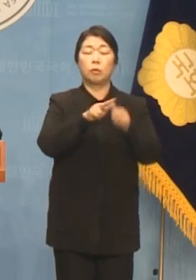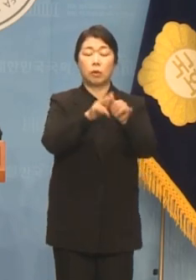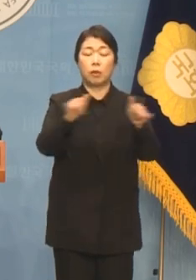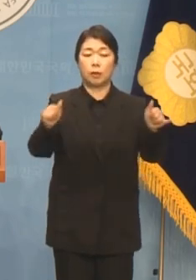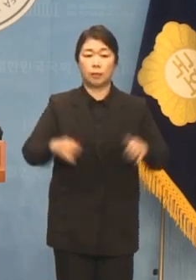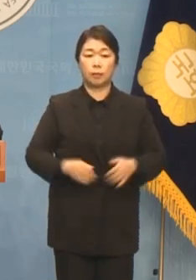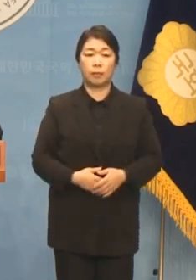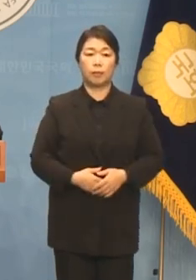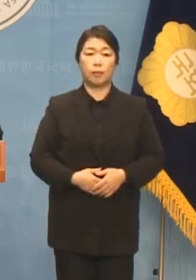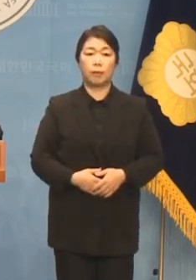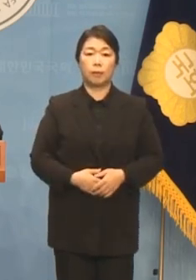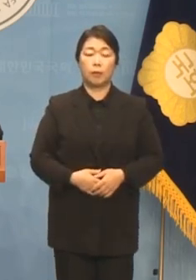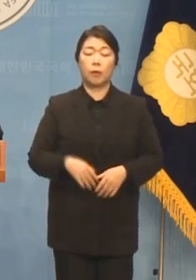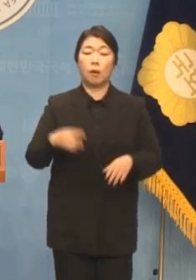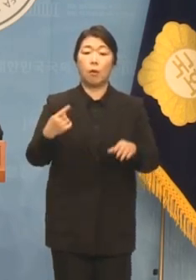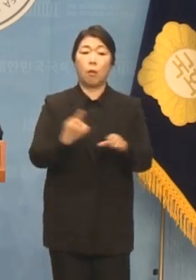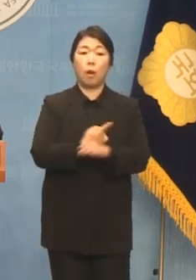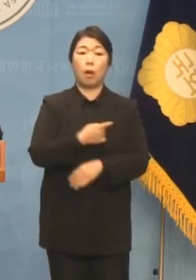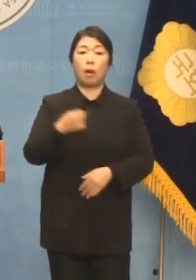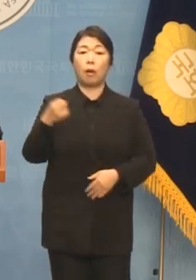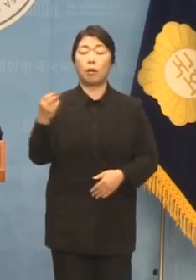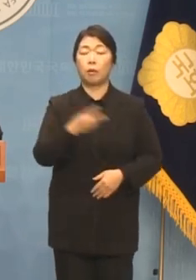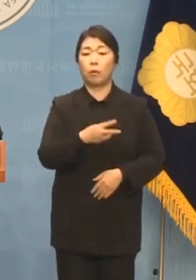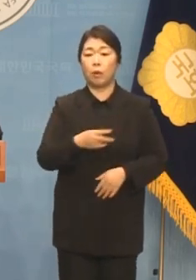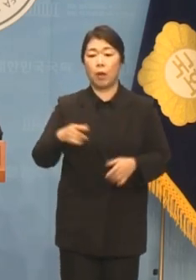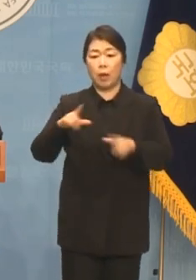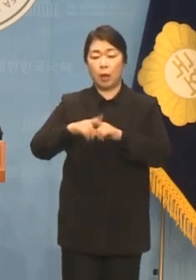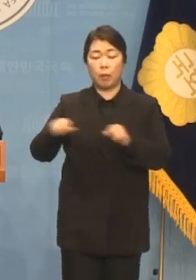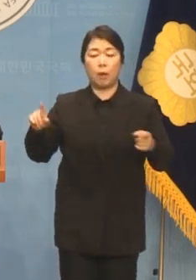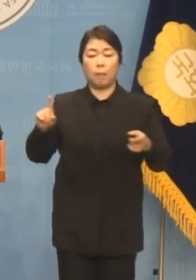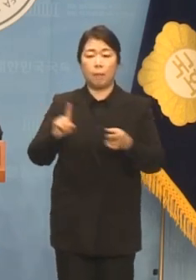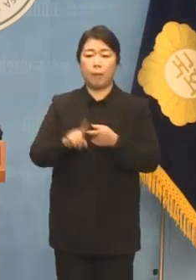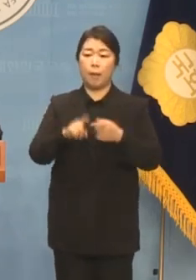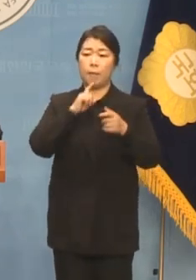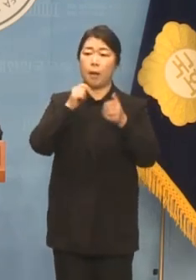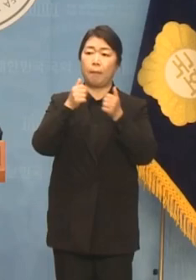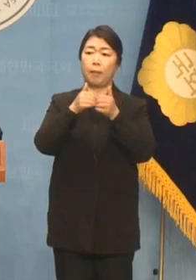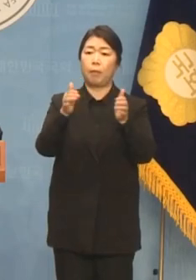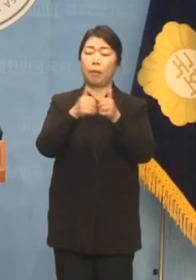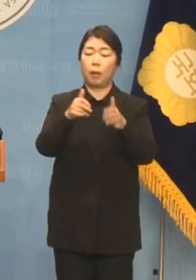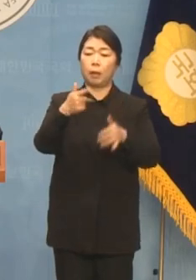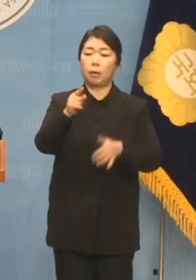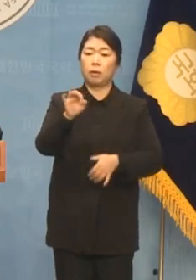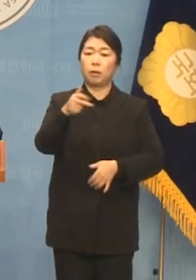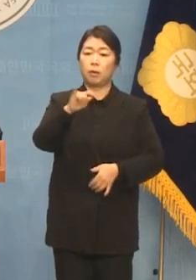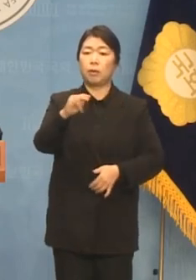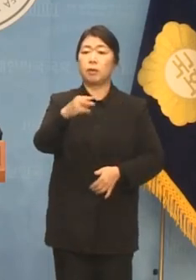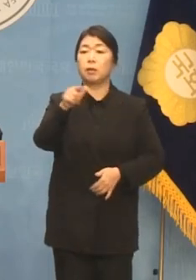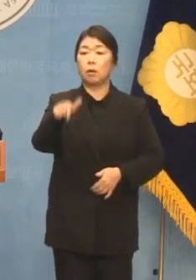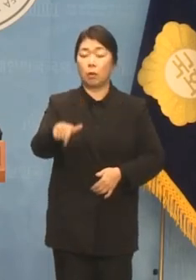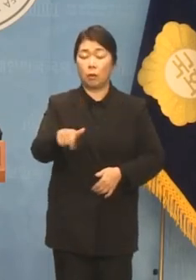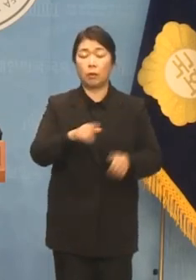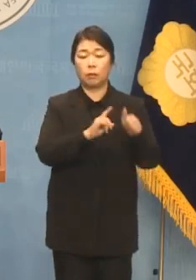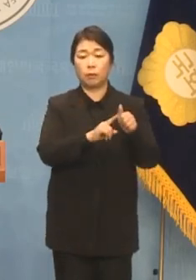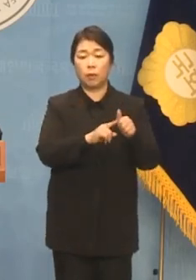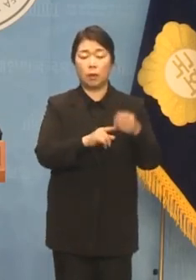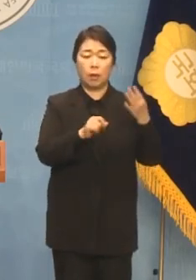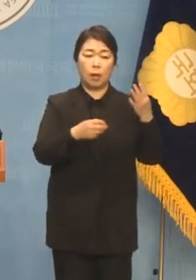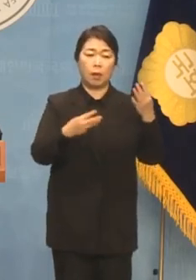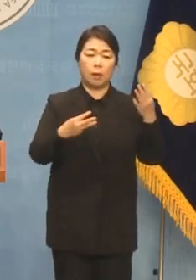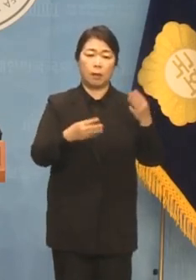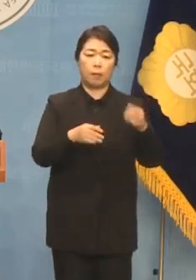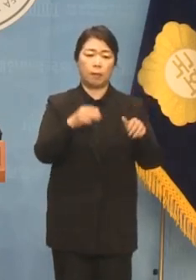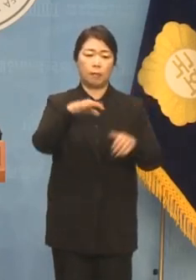후보입니다 그 외에도 친일 막말 정진석 후보 사산 매아